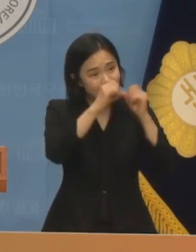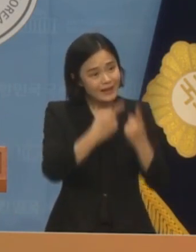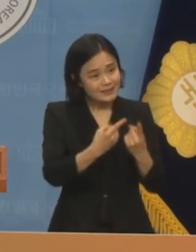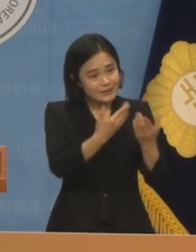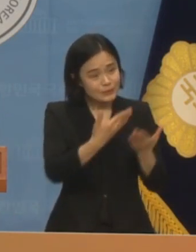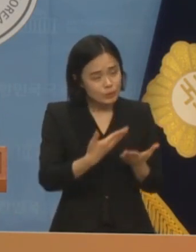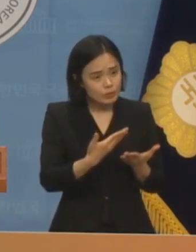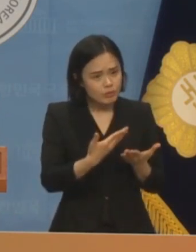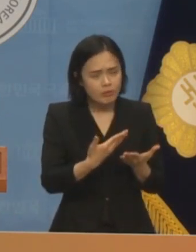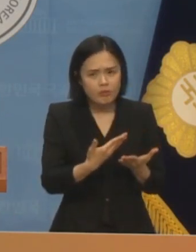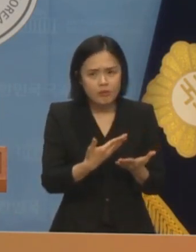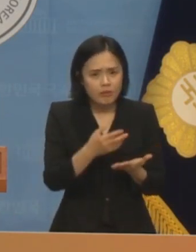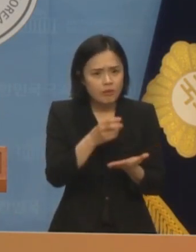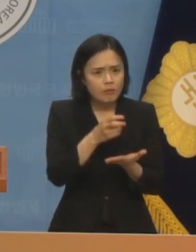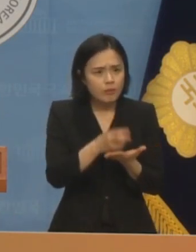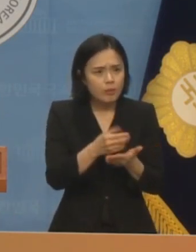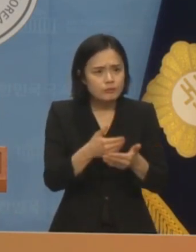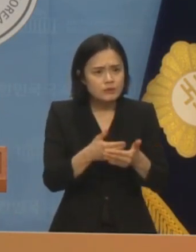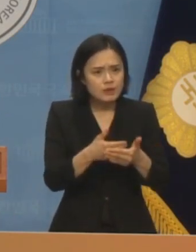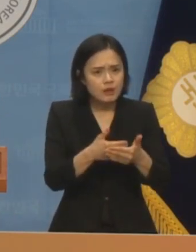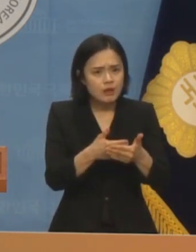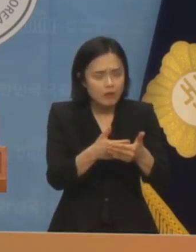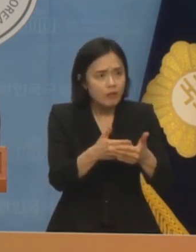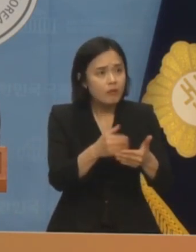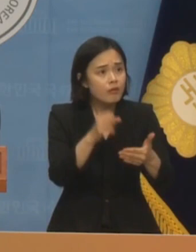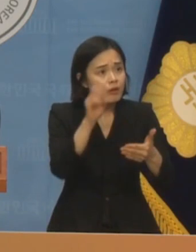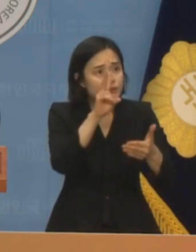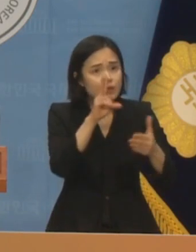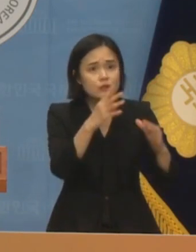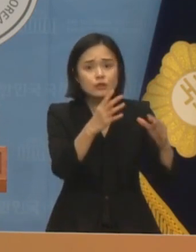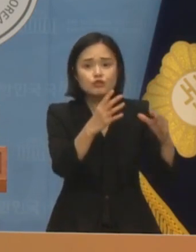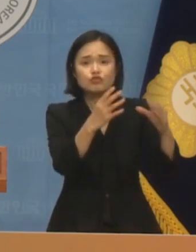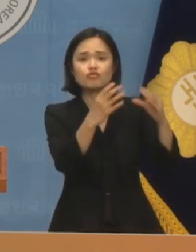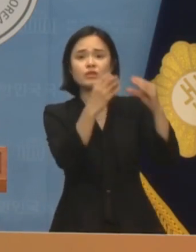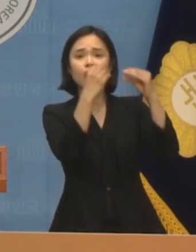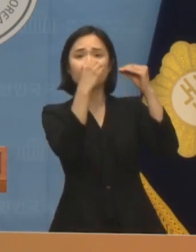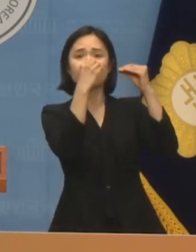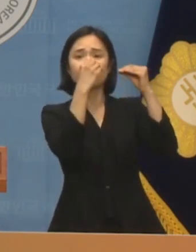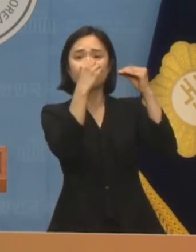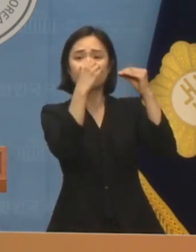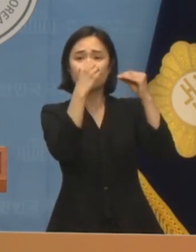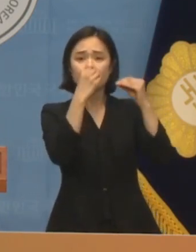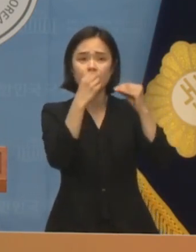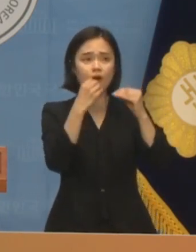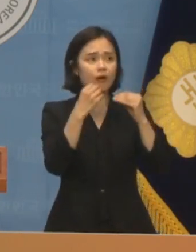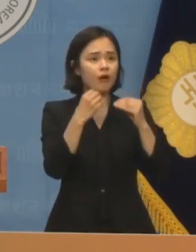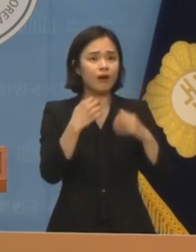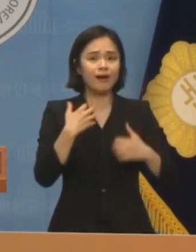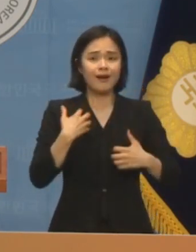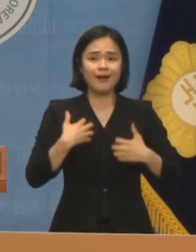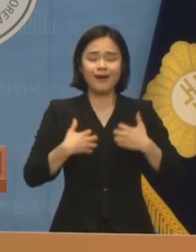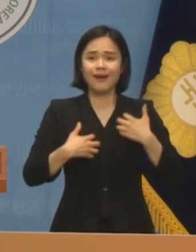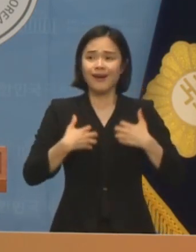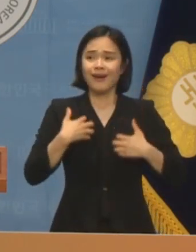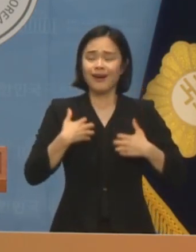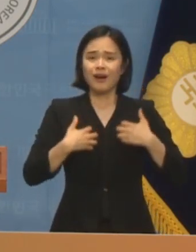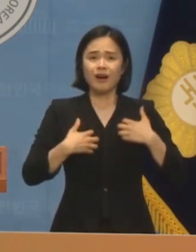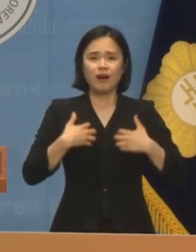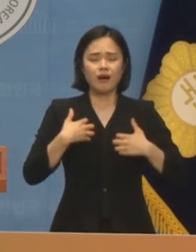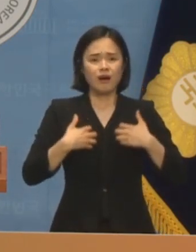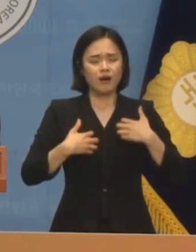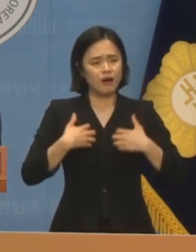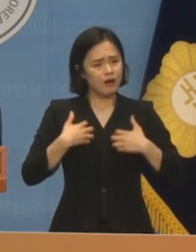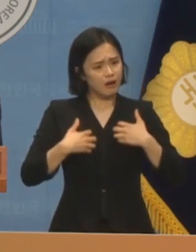길게 섰지만 천원의 아침밥으로 든든한 하루를 시작할 수 있었던 대학생활이 다음 학기에도 이어질